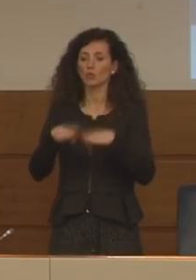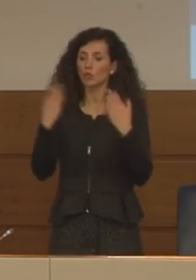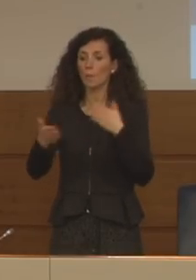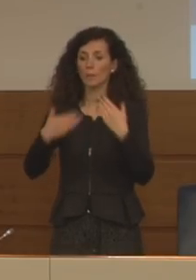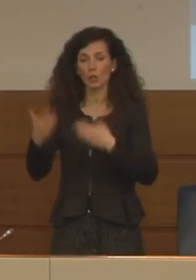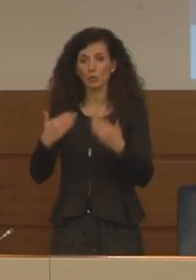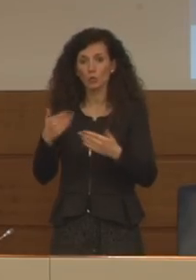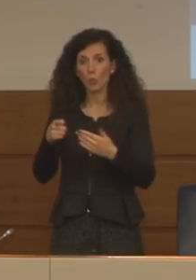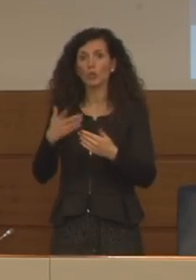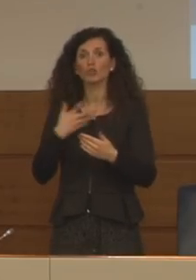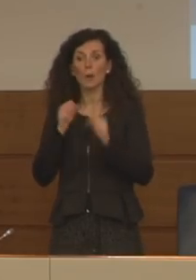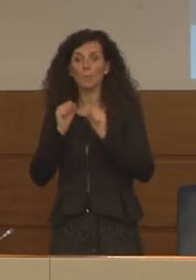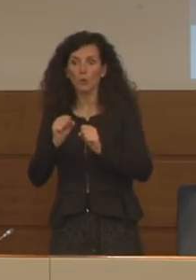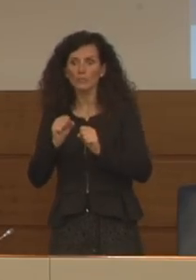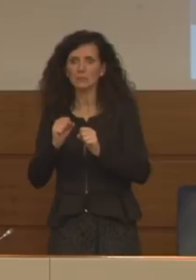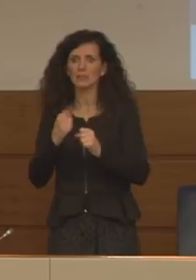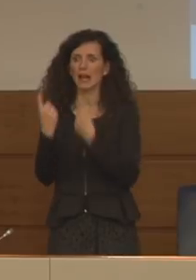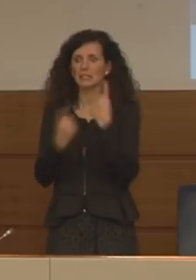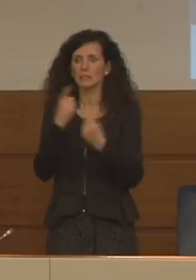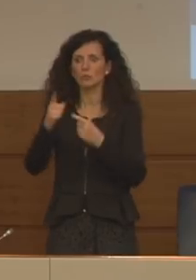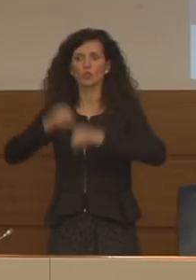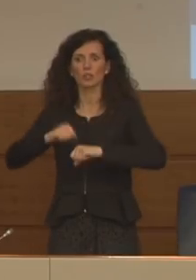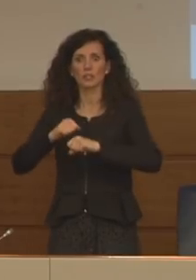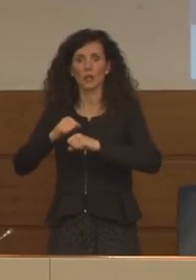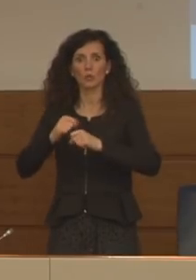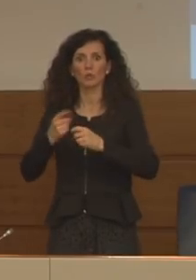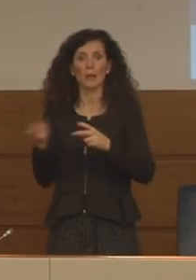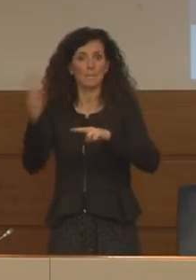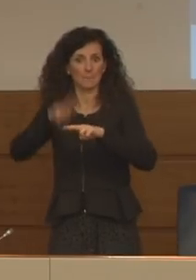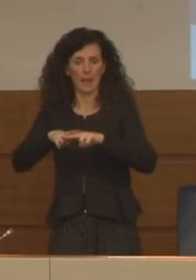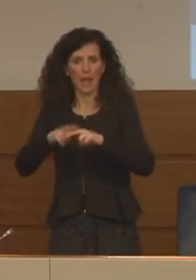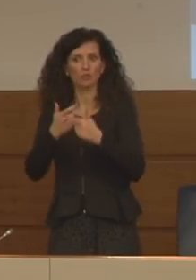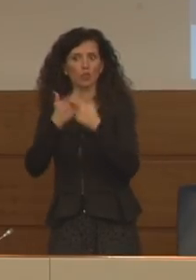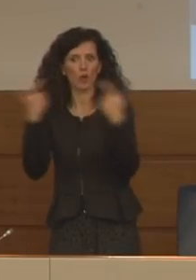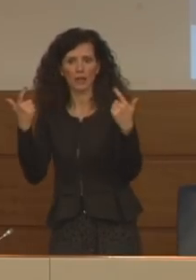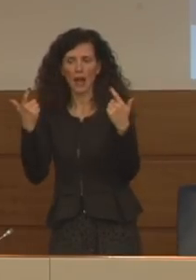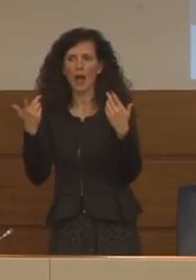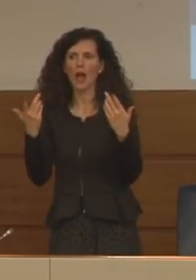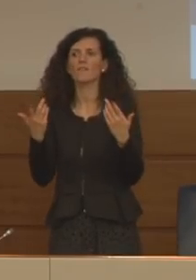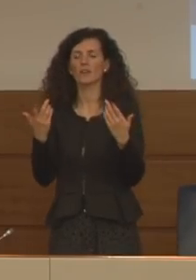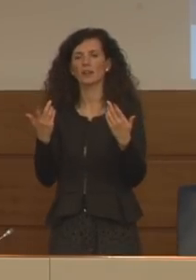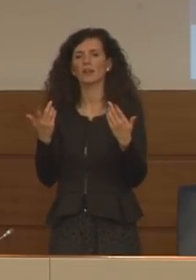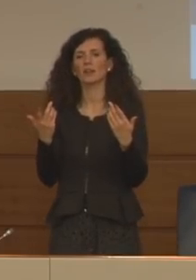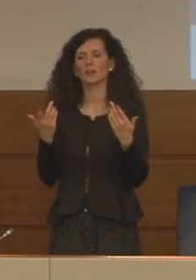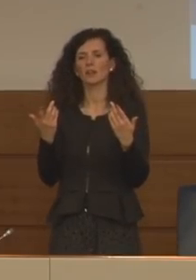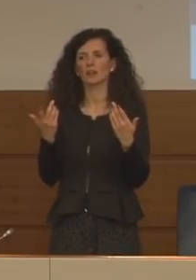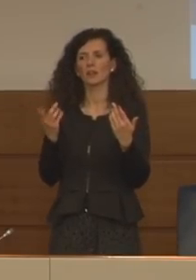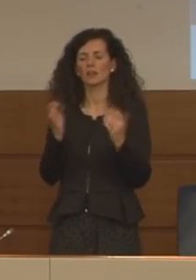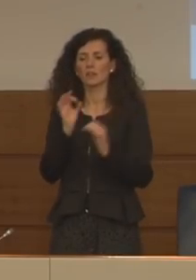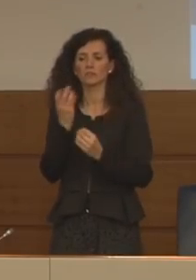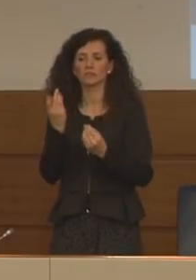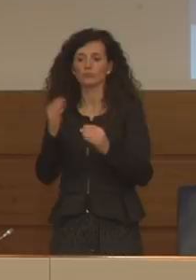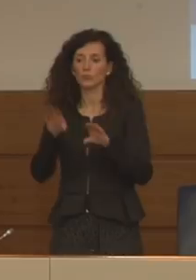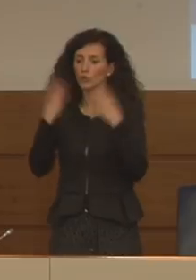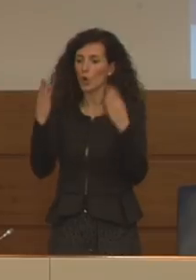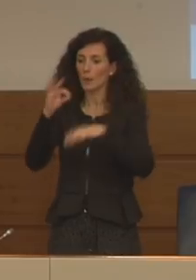delle condizioni o questo è indipendente di fama dal momento in cui si viene a conoscenza della malattia